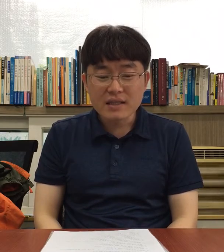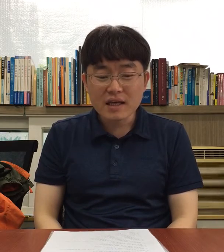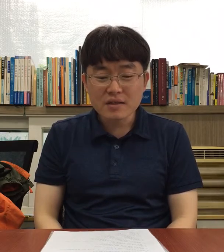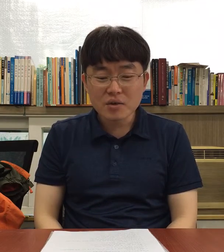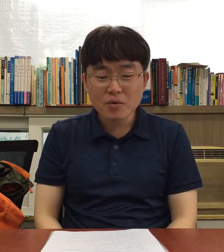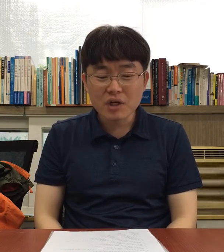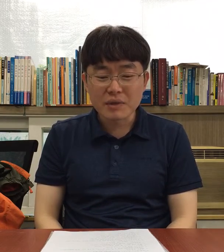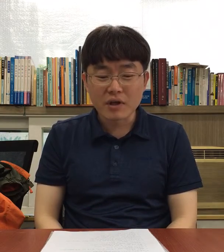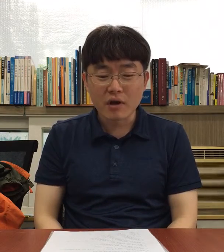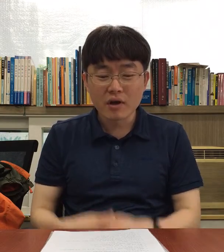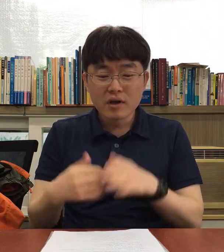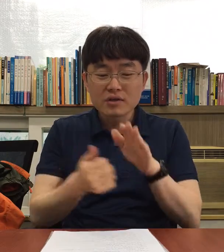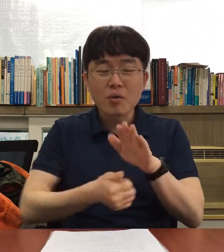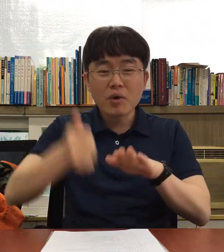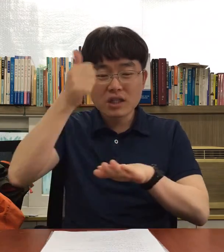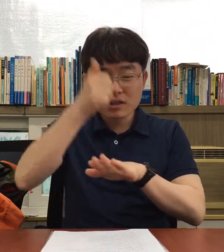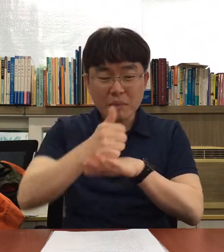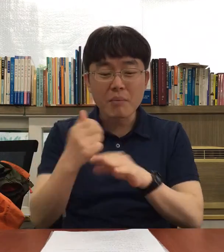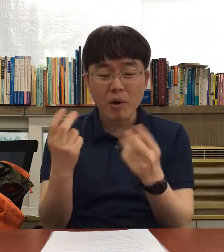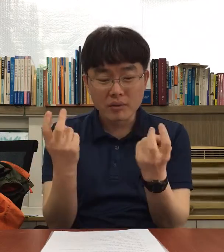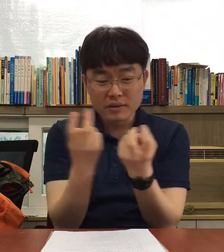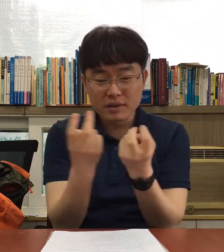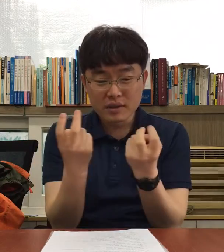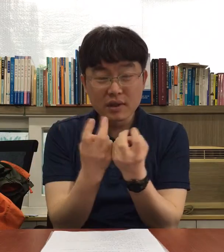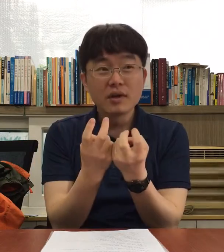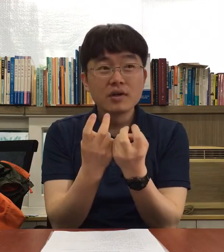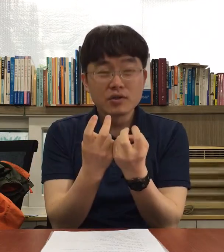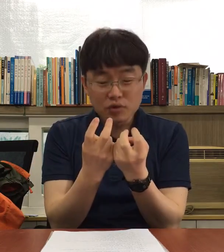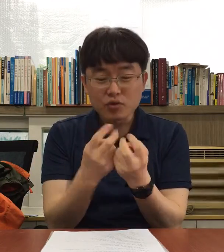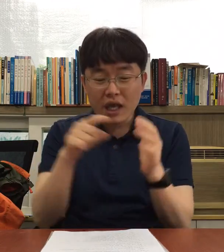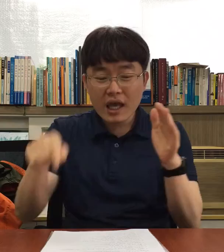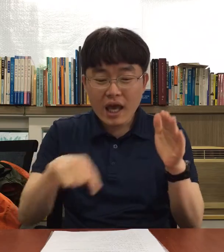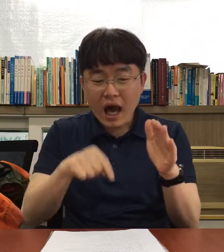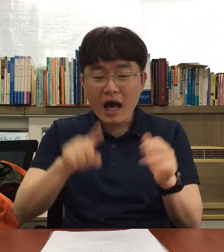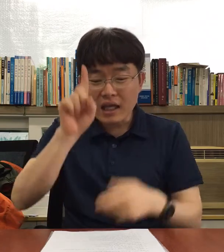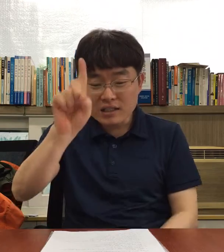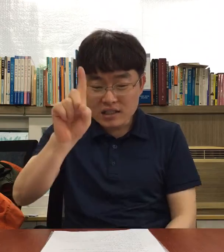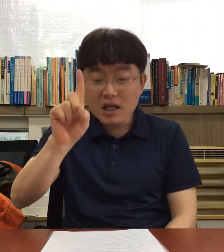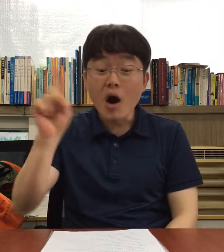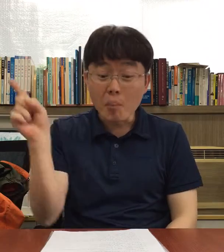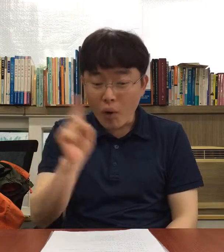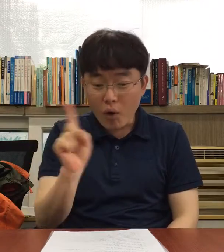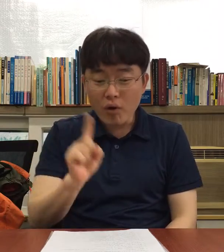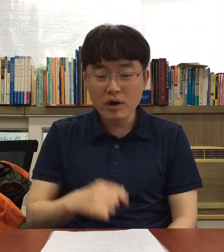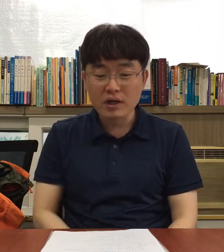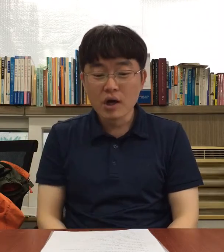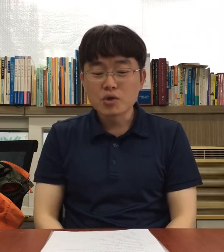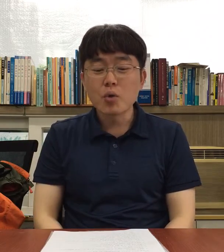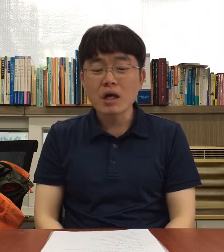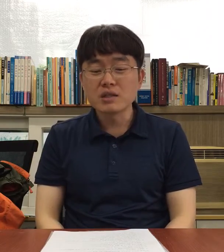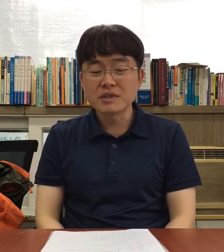인생에서 성공하는 비결, 성공하는 방법 중에 하나는 좋아하는 음식을